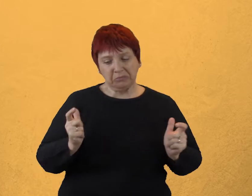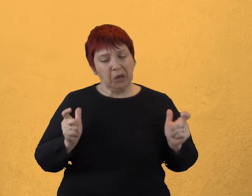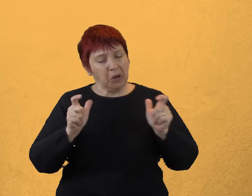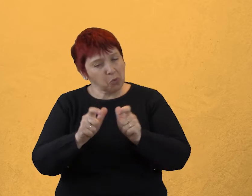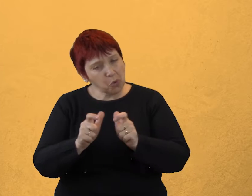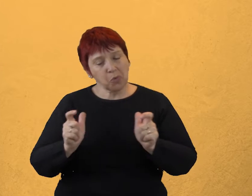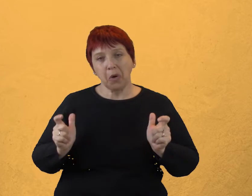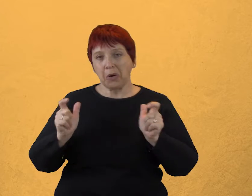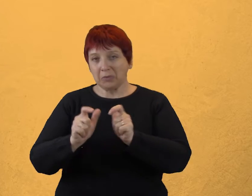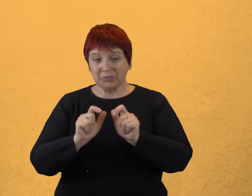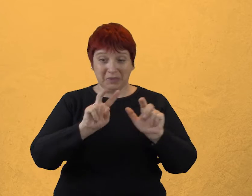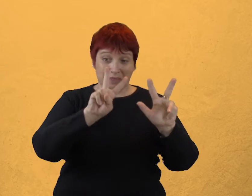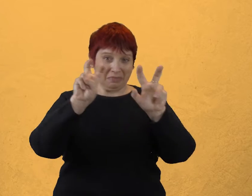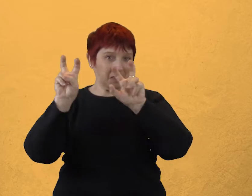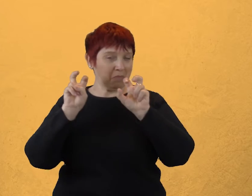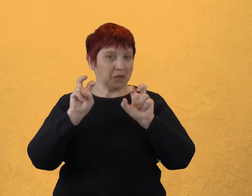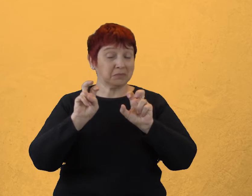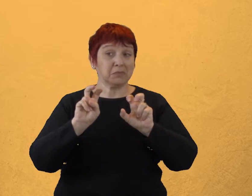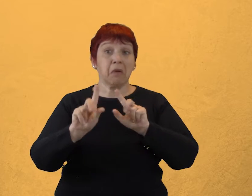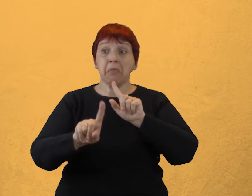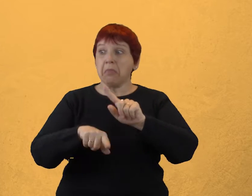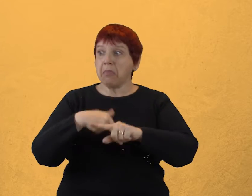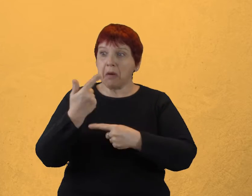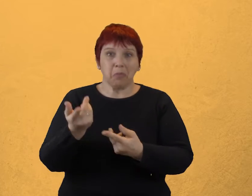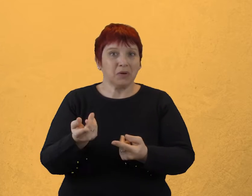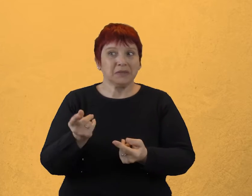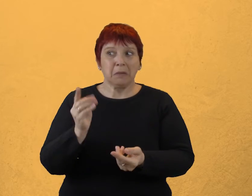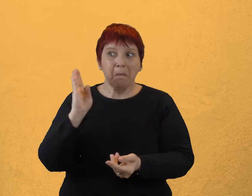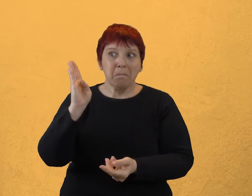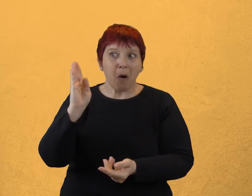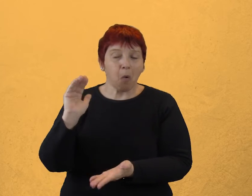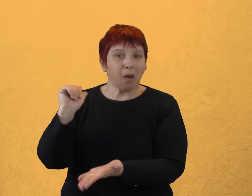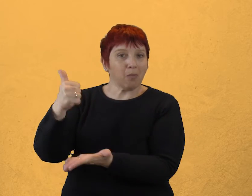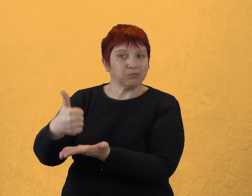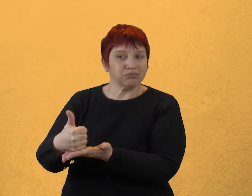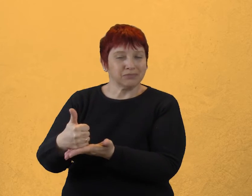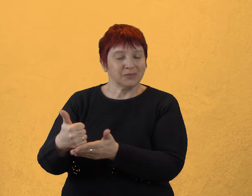esas cosas, pero ya no más el hecho de que Paola estuviera conmigo me